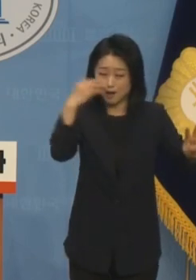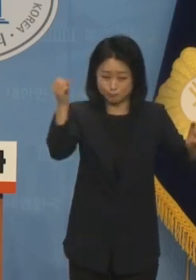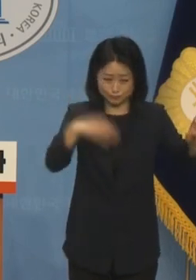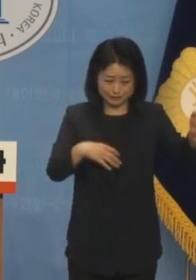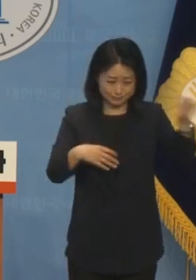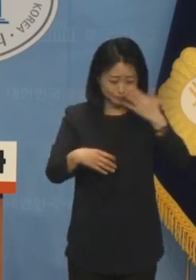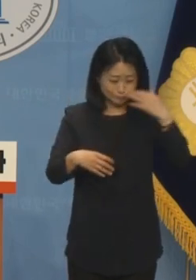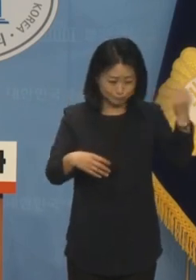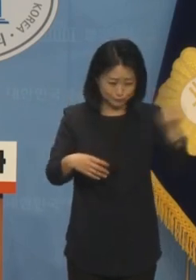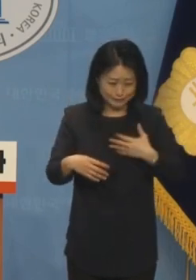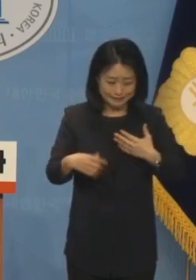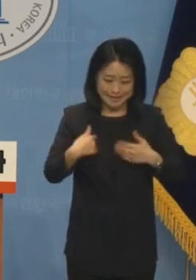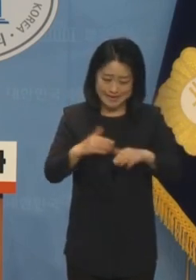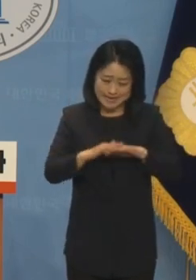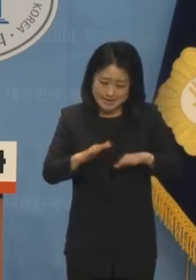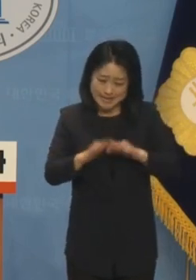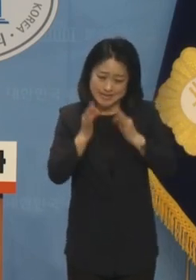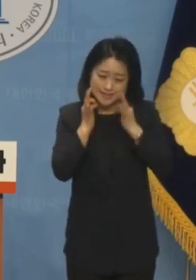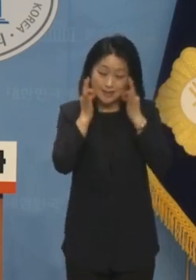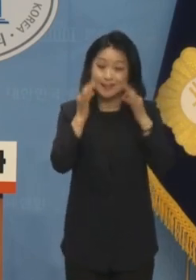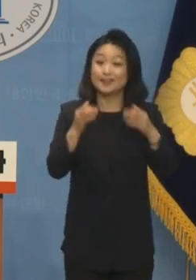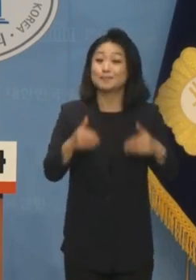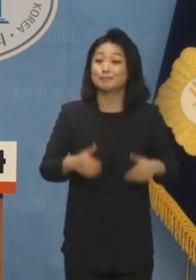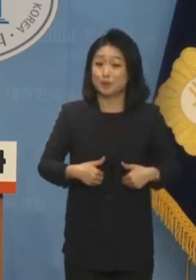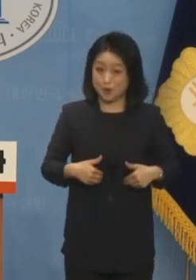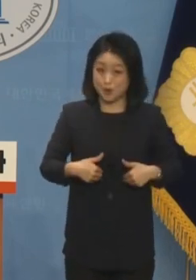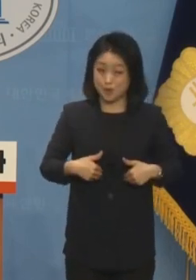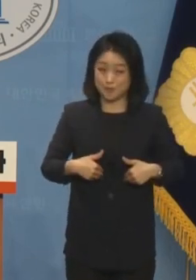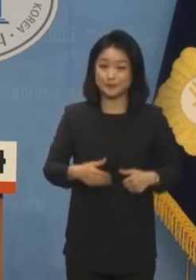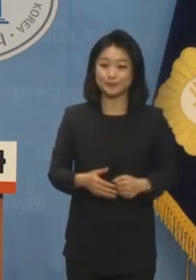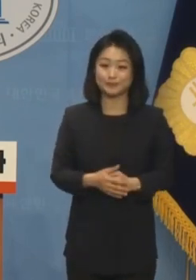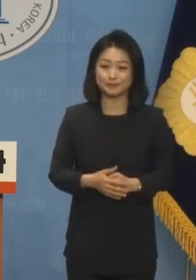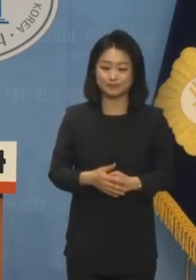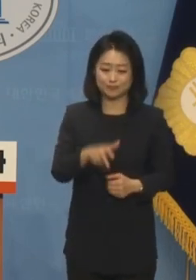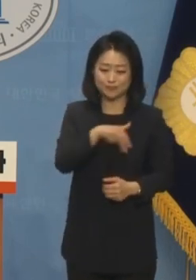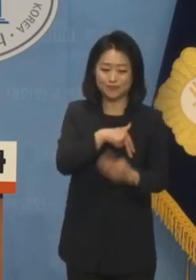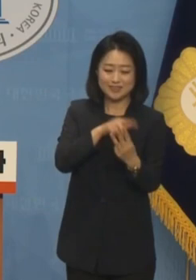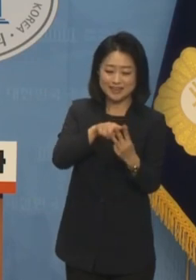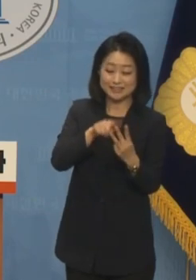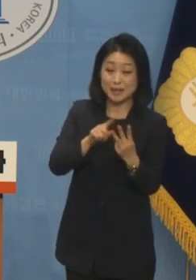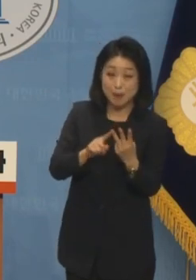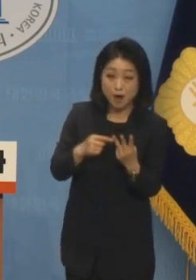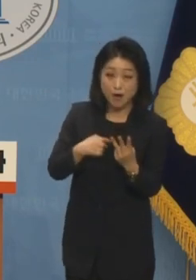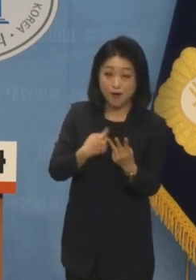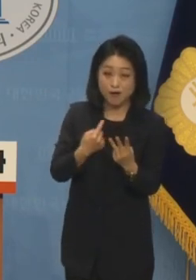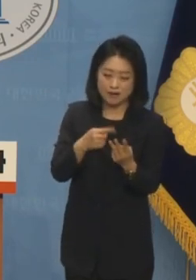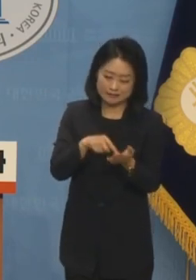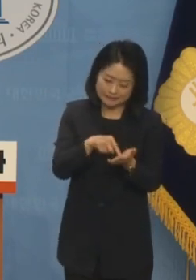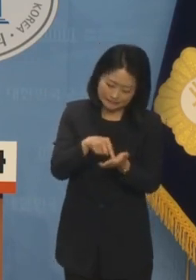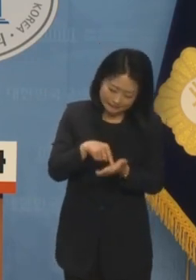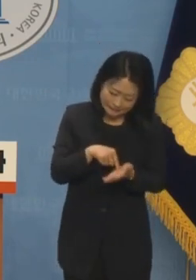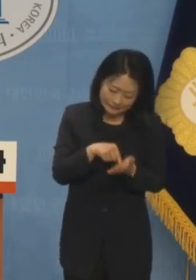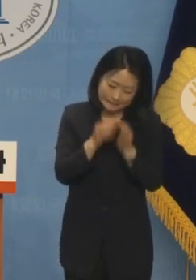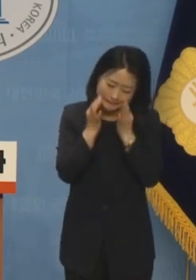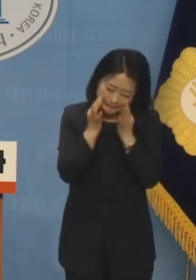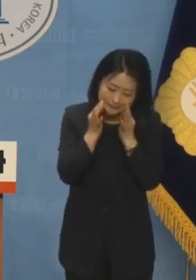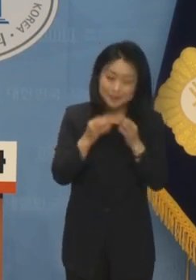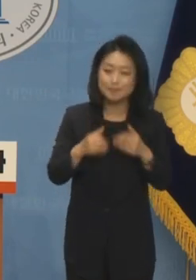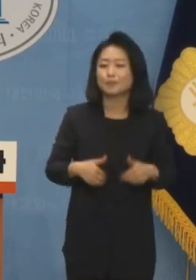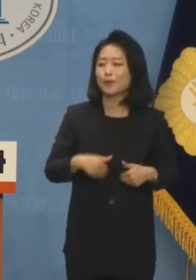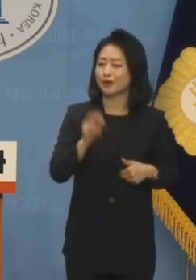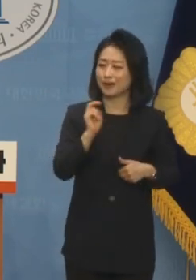견제를 헤쳐나가야 할 것입니다. 원내에 진입한 새 의원에게는 외롭고 힘든 시간이 될 수도